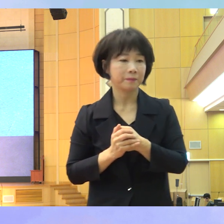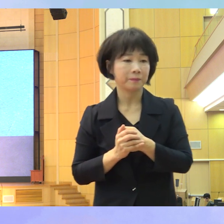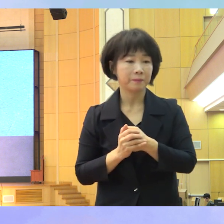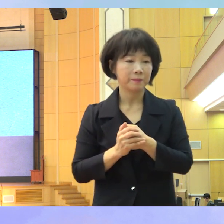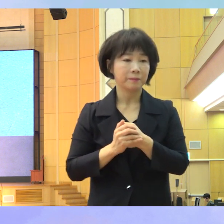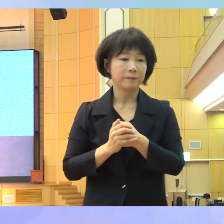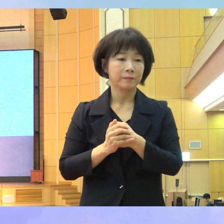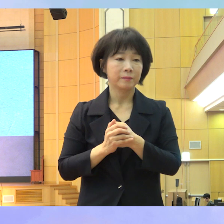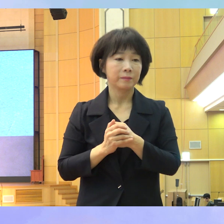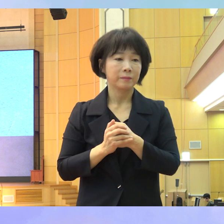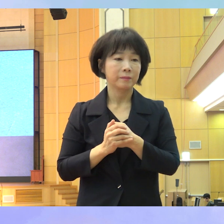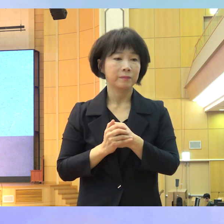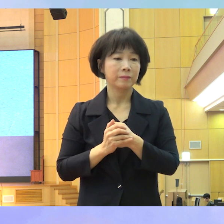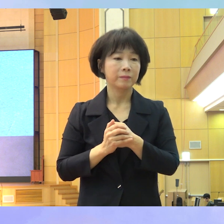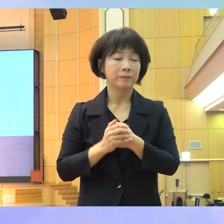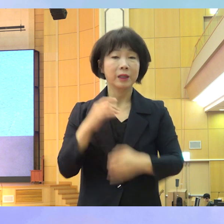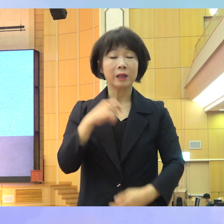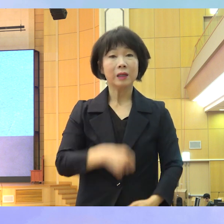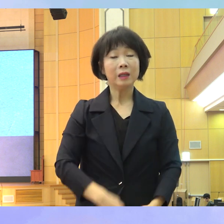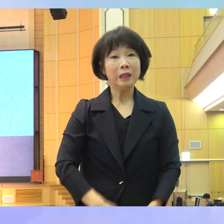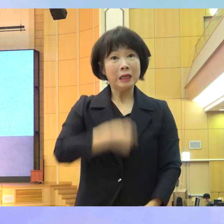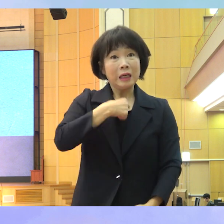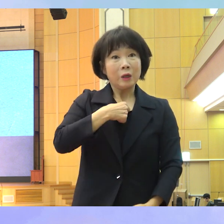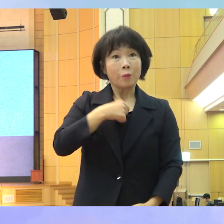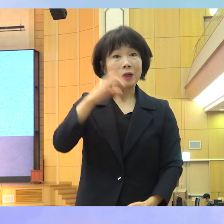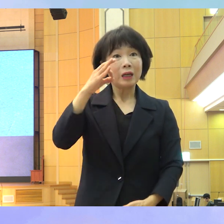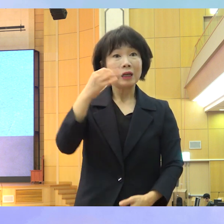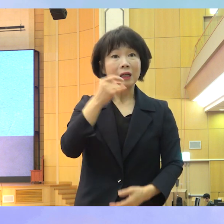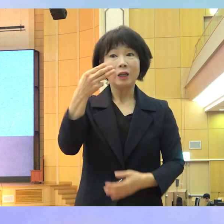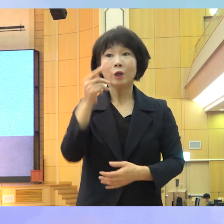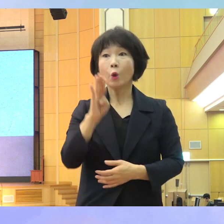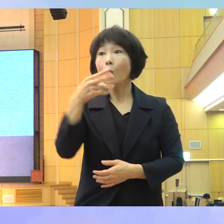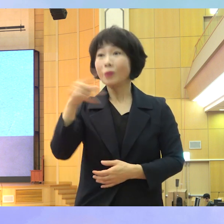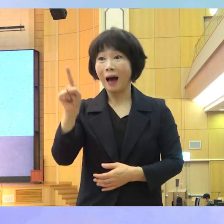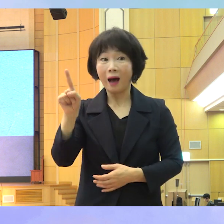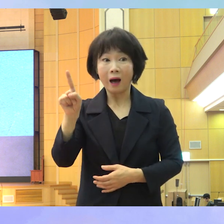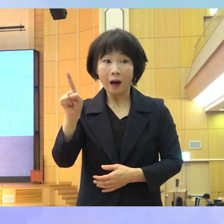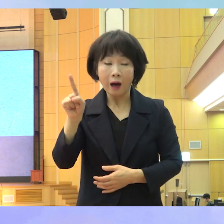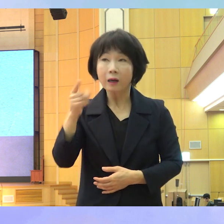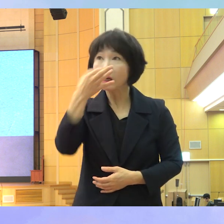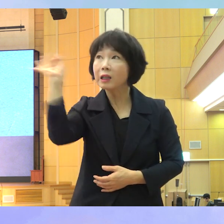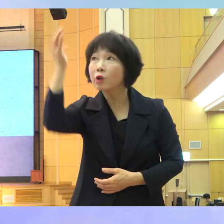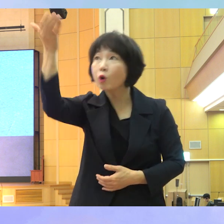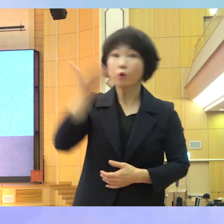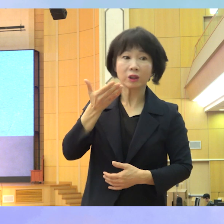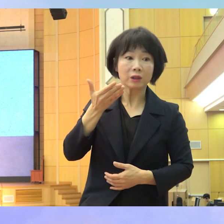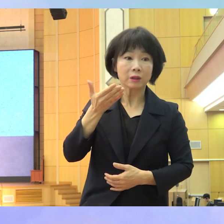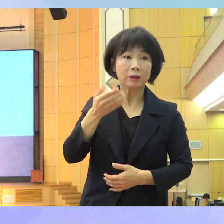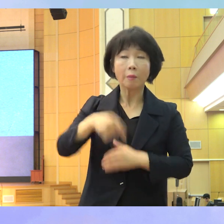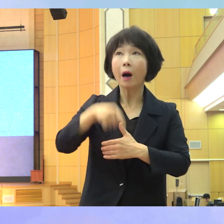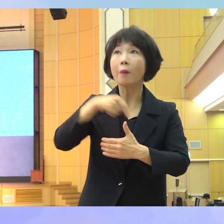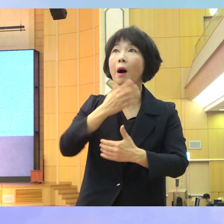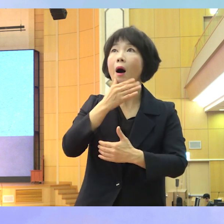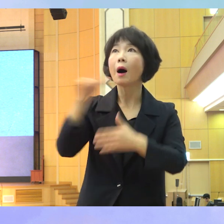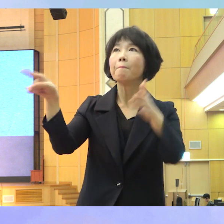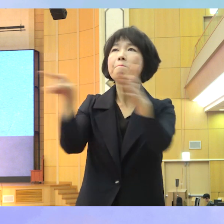이렇게 의롭다 해주심을 우리가 뭐 하기만 하면 되냐면요, 믿기만 하면